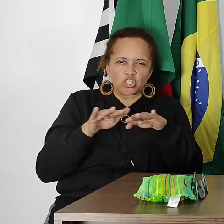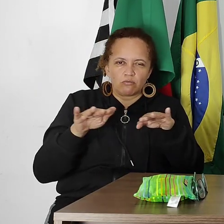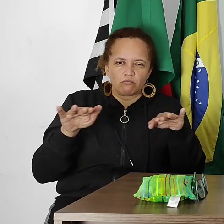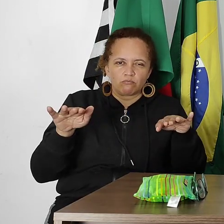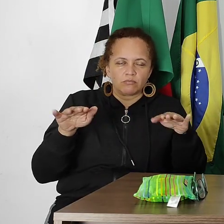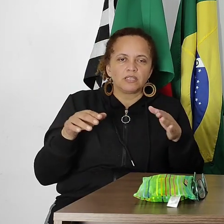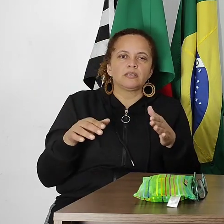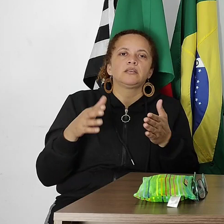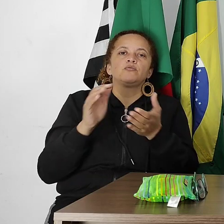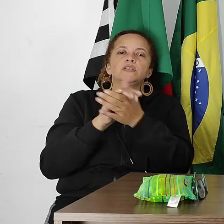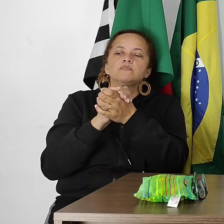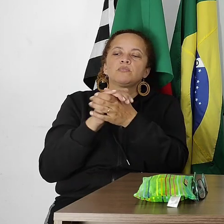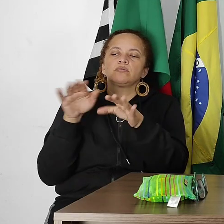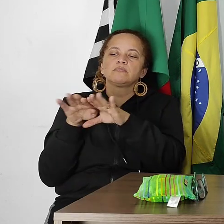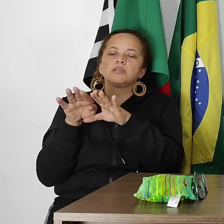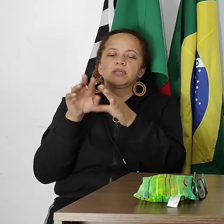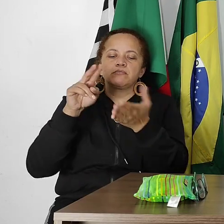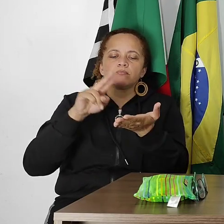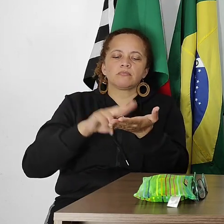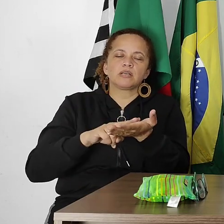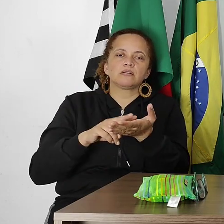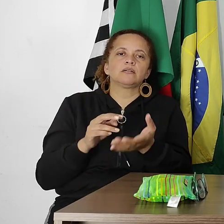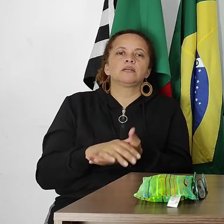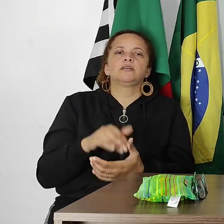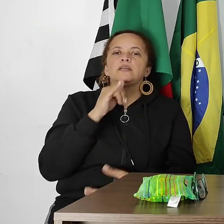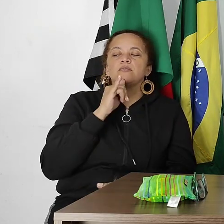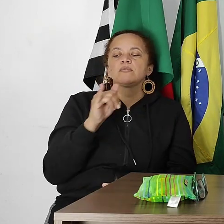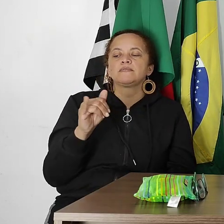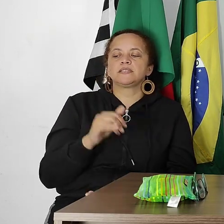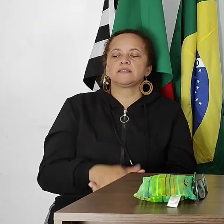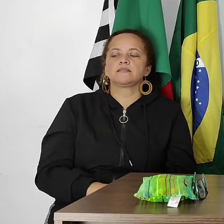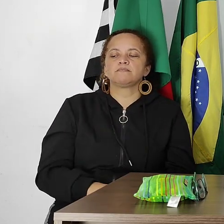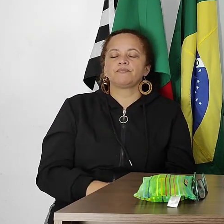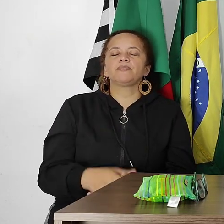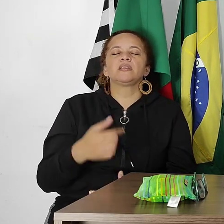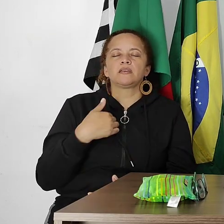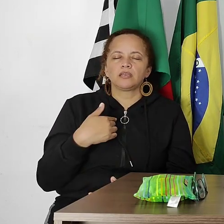aí eu falei para ele assim, olha, tomei uma decisão